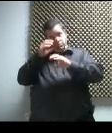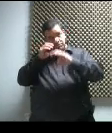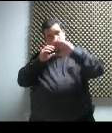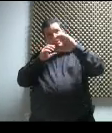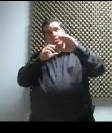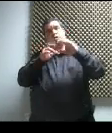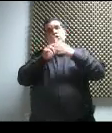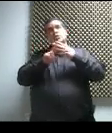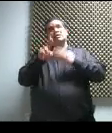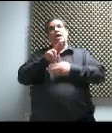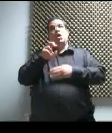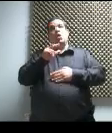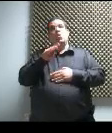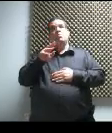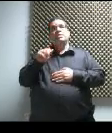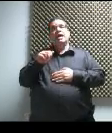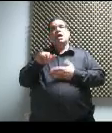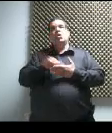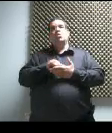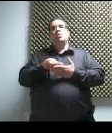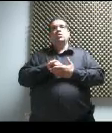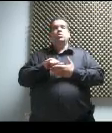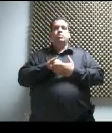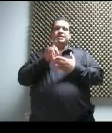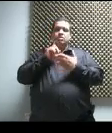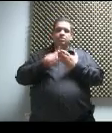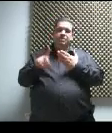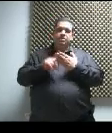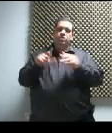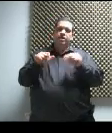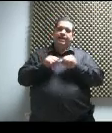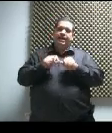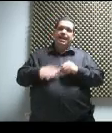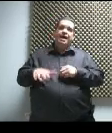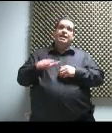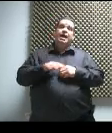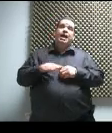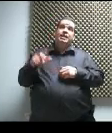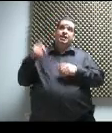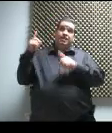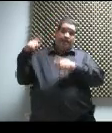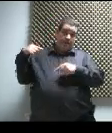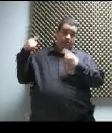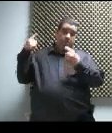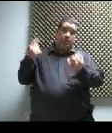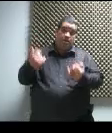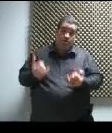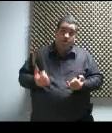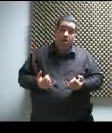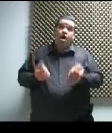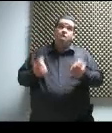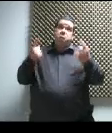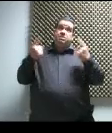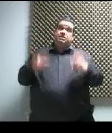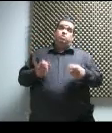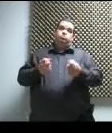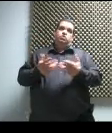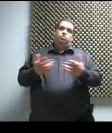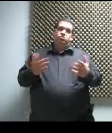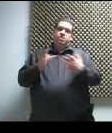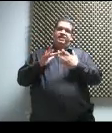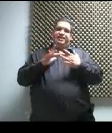Nueva York, para hacer unos estudios en la región. Y de allá para acá, pues ha llovido bastante, ¿no? La red